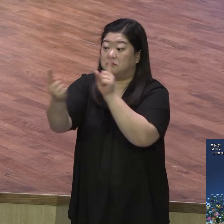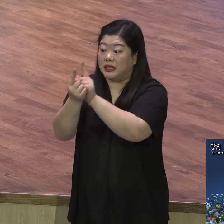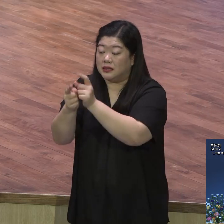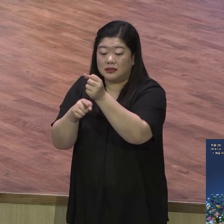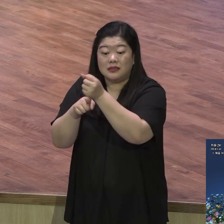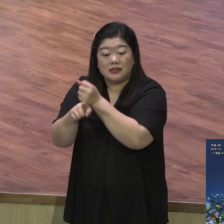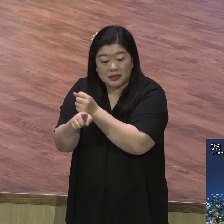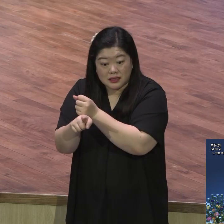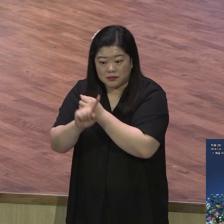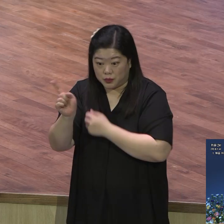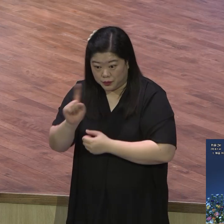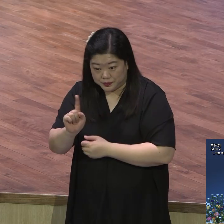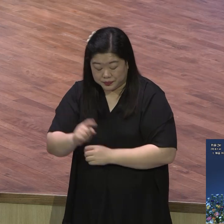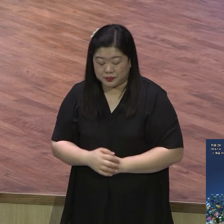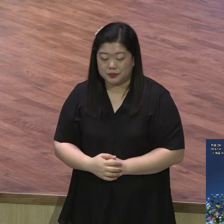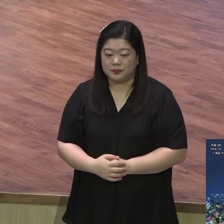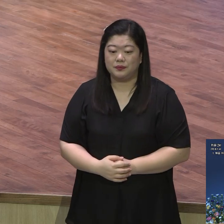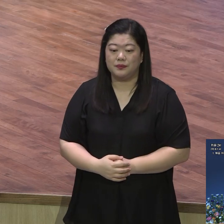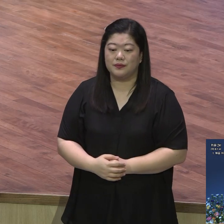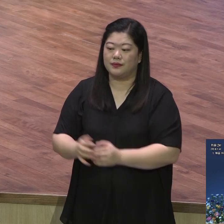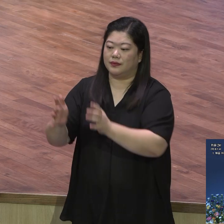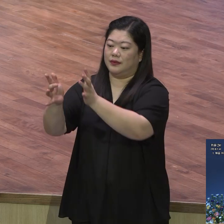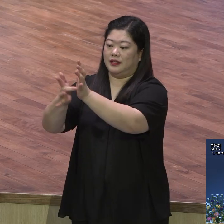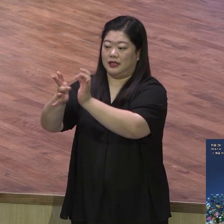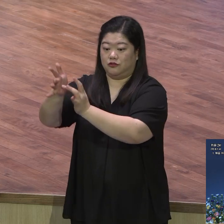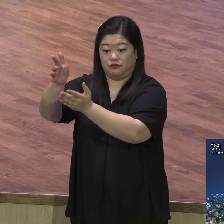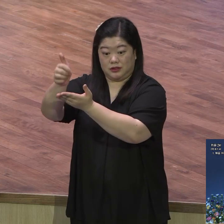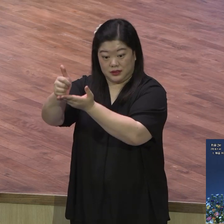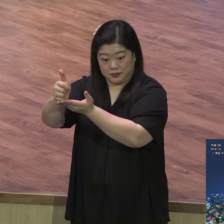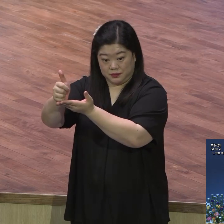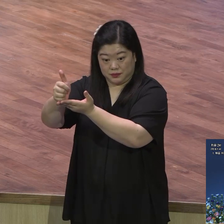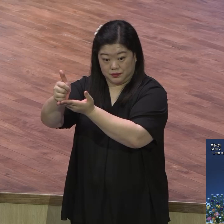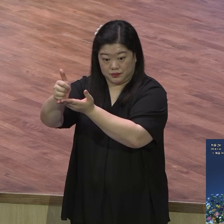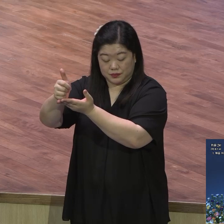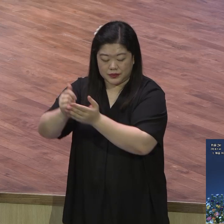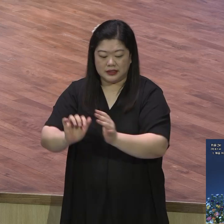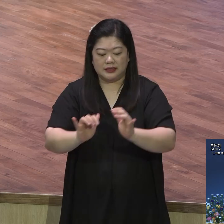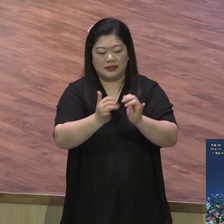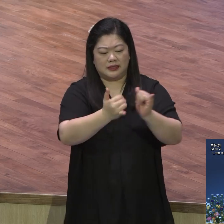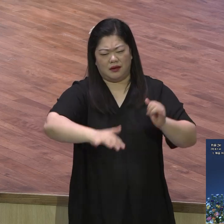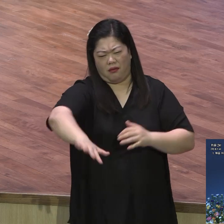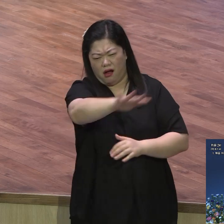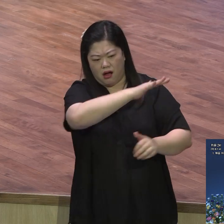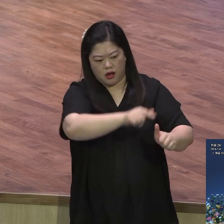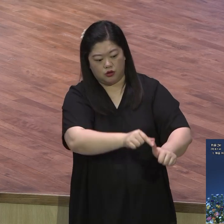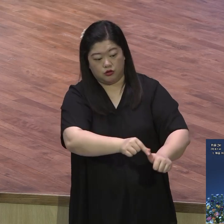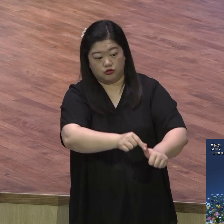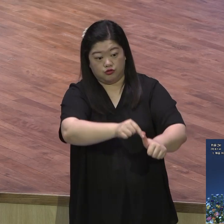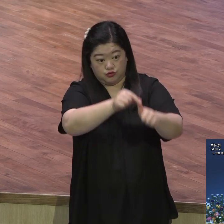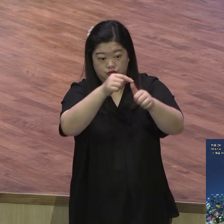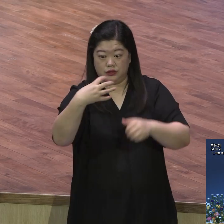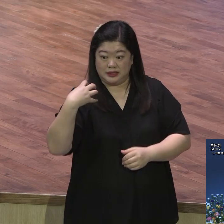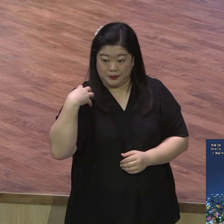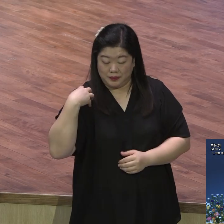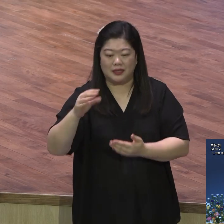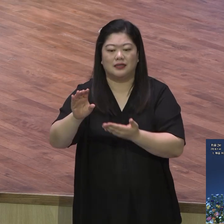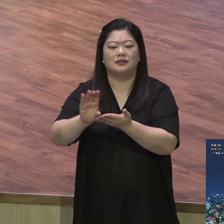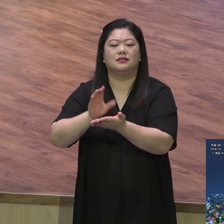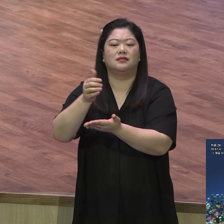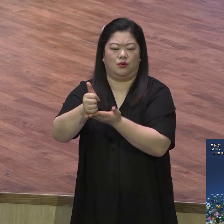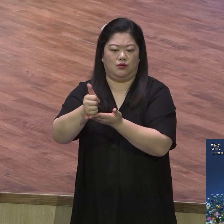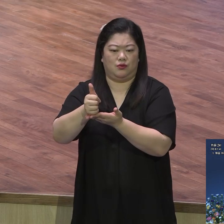바로 예수님이 인류를 구원하러 온 메시아여 그리스도라는 것입니다.